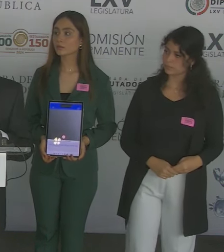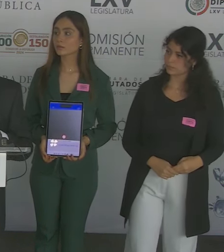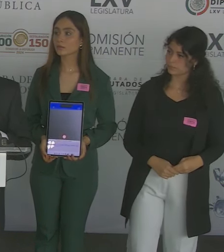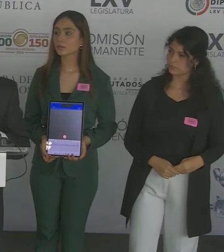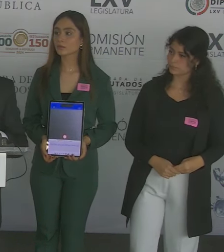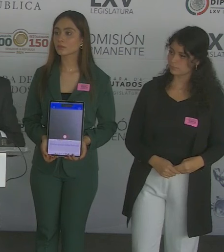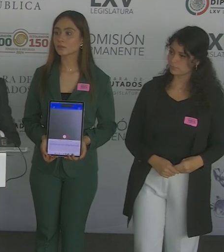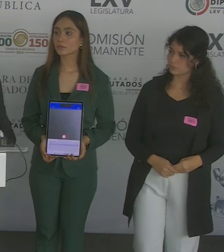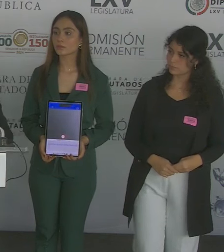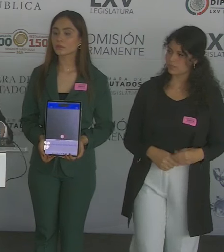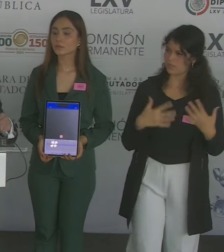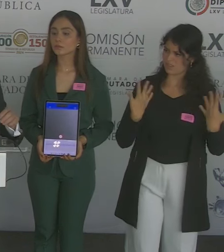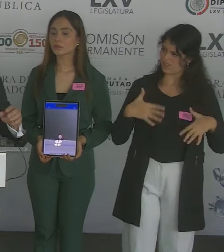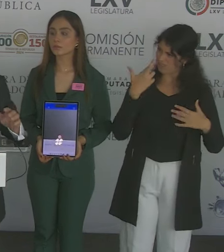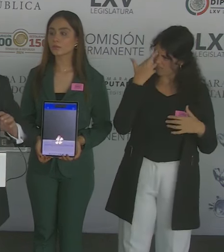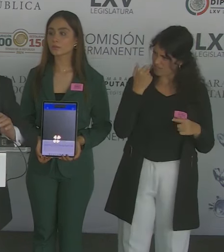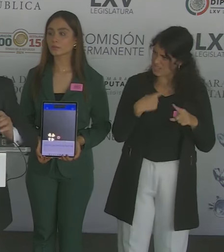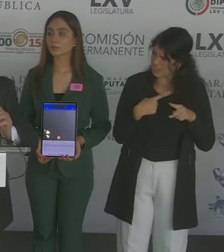plazas